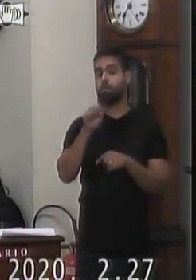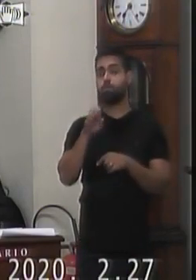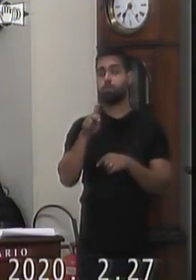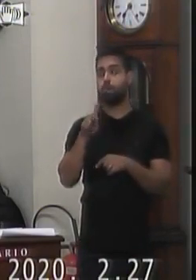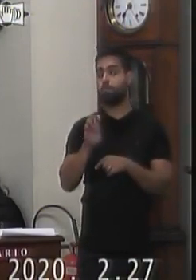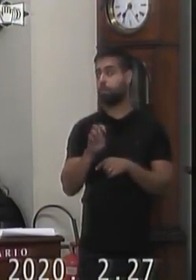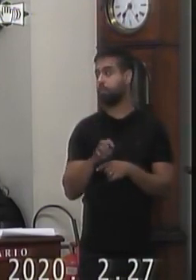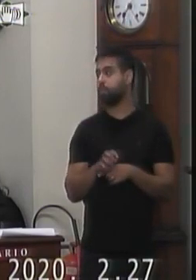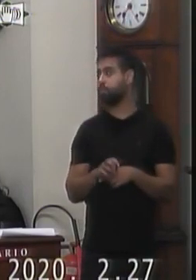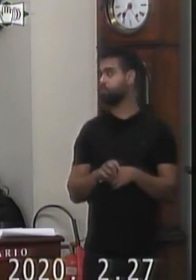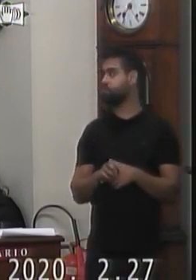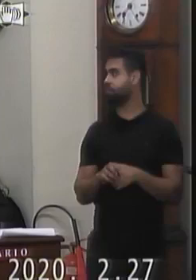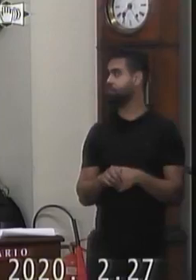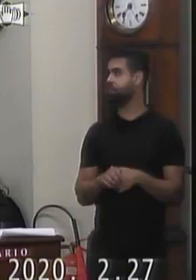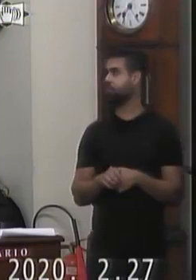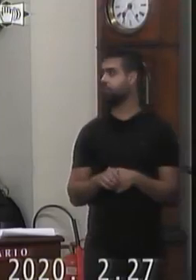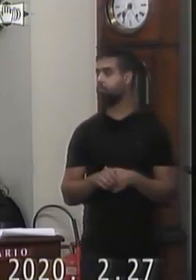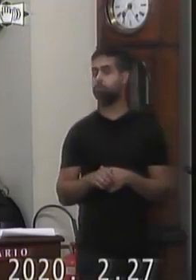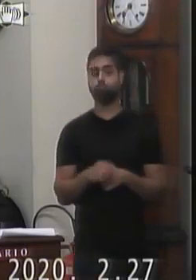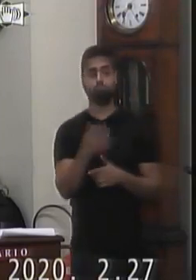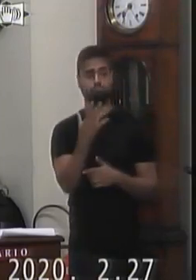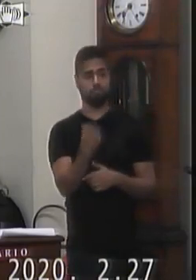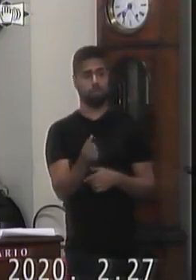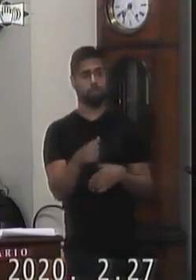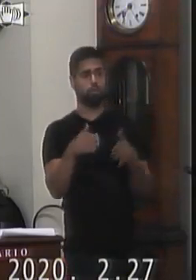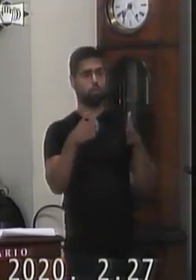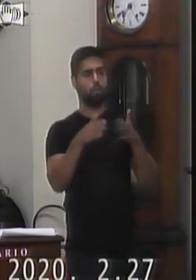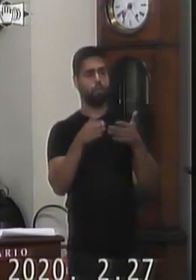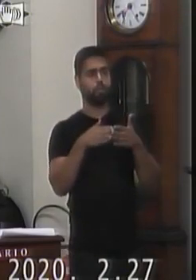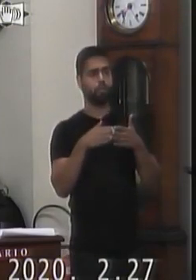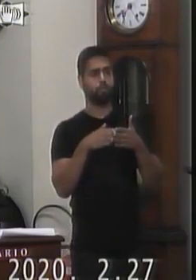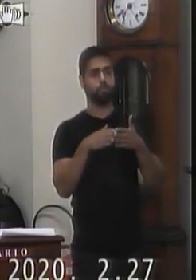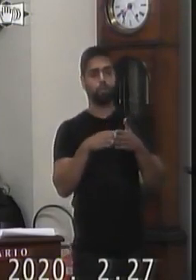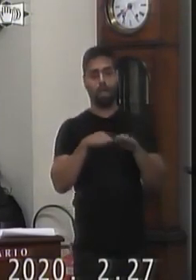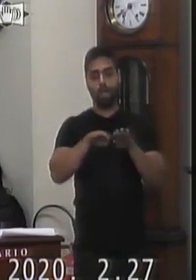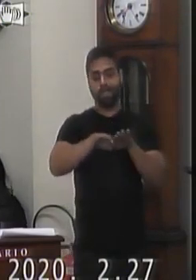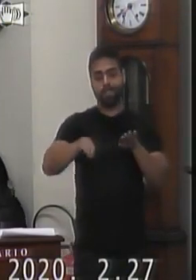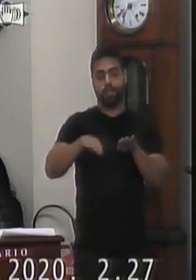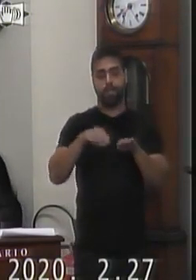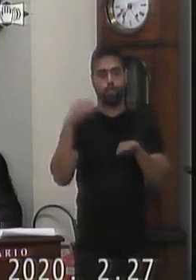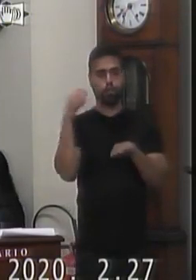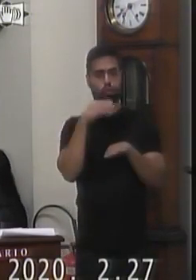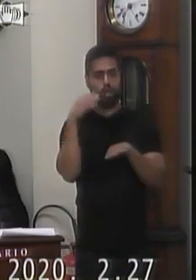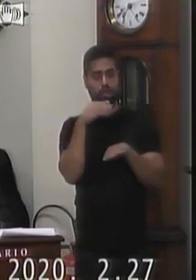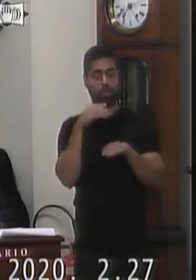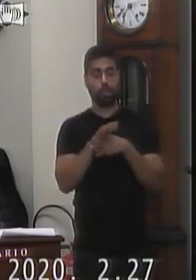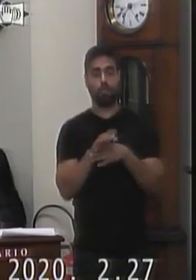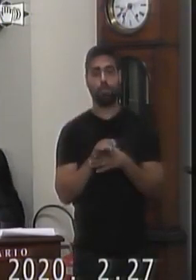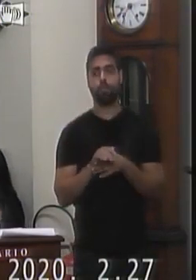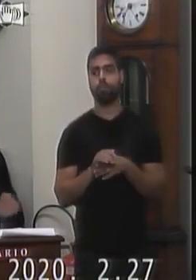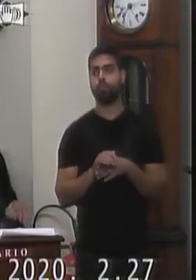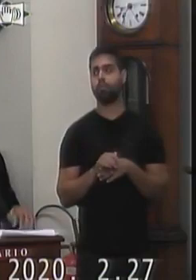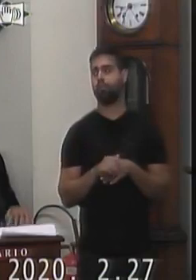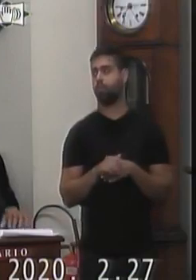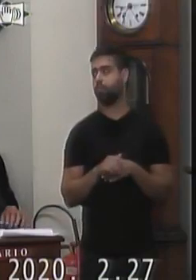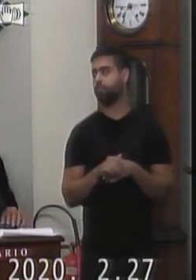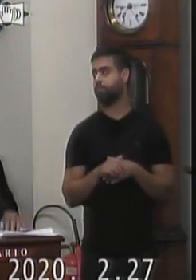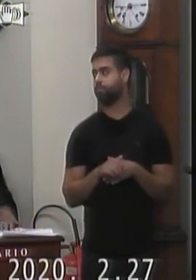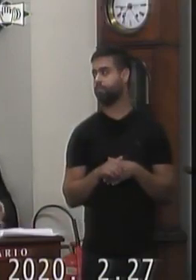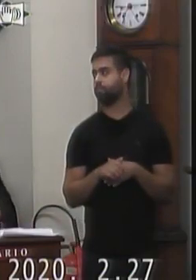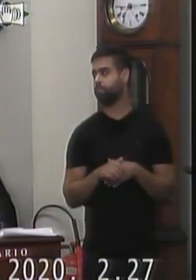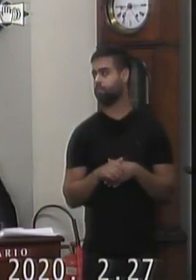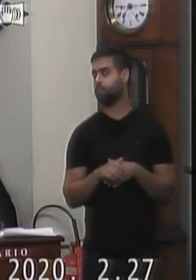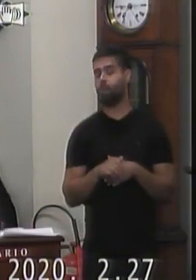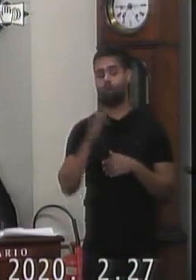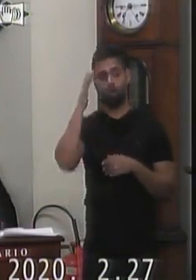Pois não. Então, acatado o pedido, o retirado de pedido de urgência, eu acho